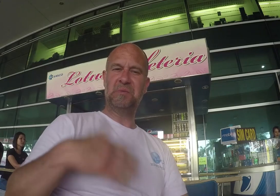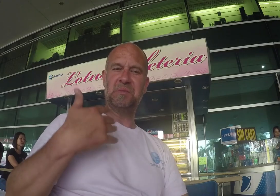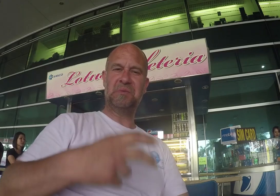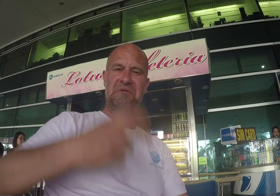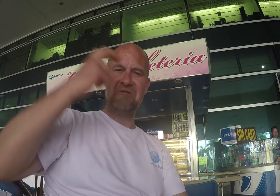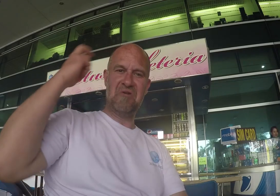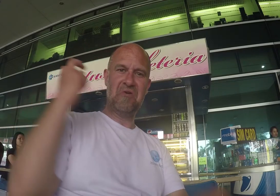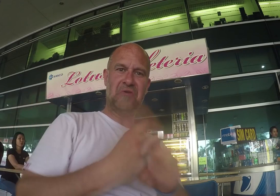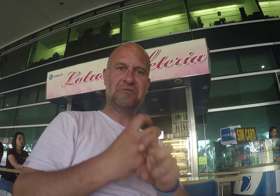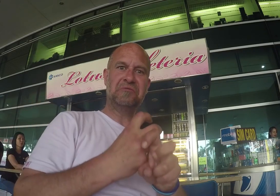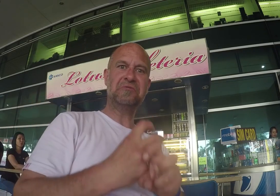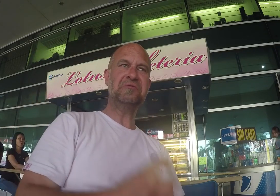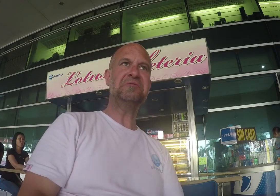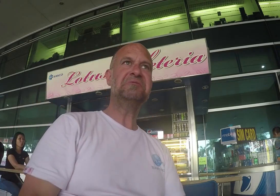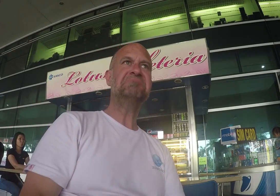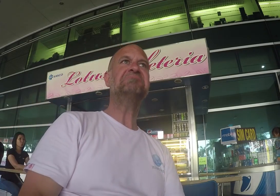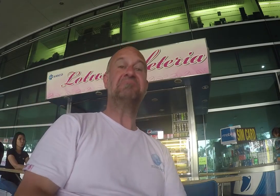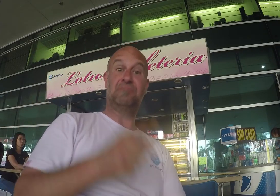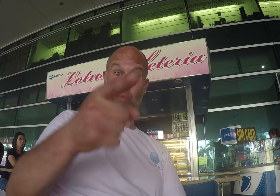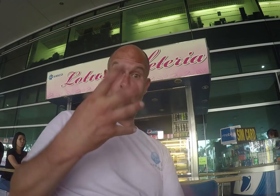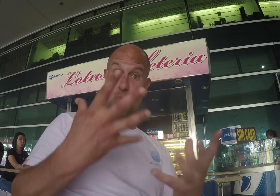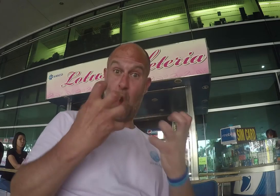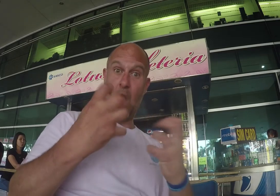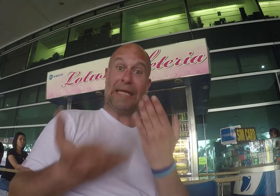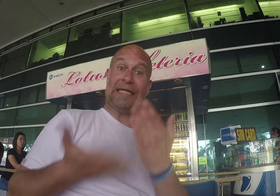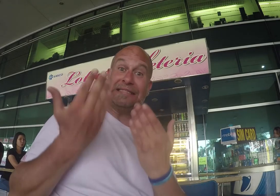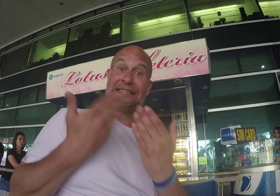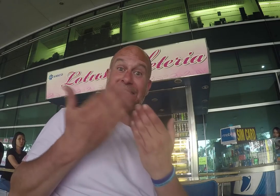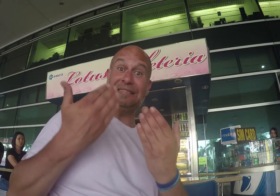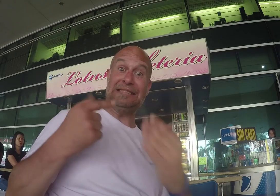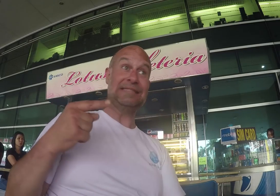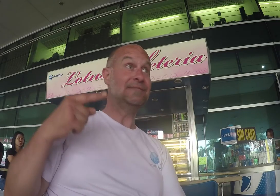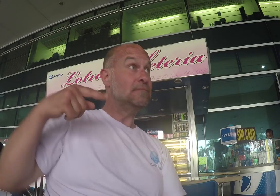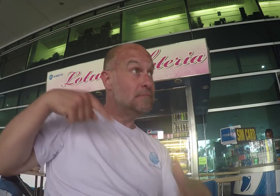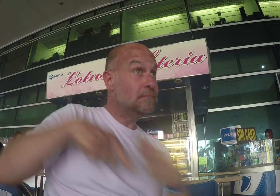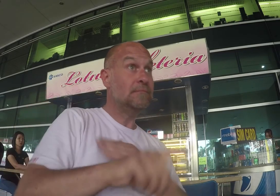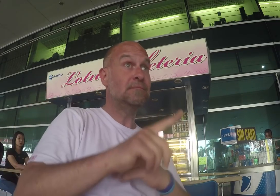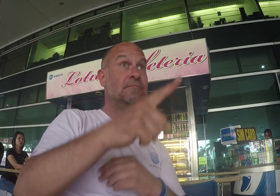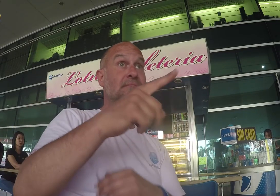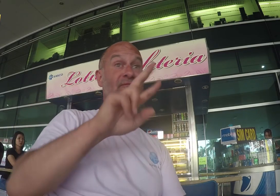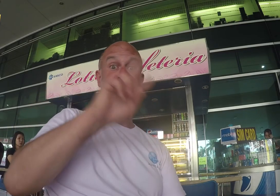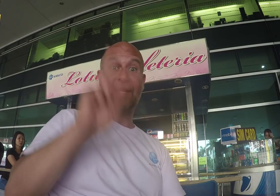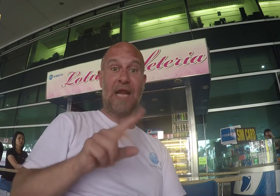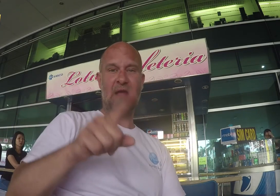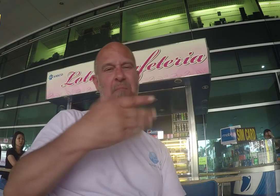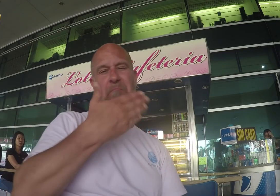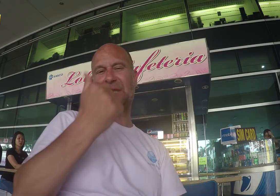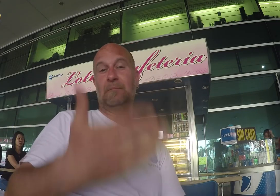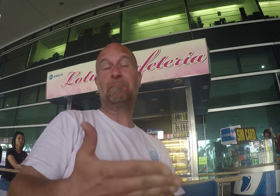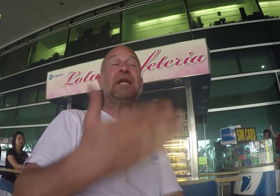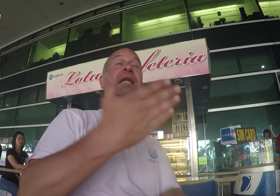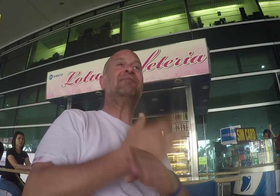Junge, Junge, das lässt hier knallhart ab. Wenn du ohne Stress dieses Land besuchen möchtest, solltest du in deiner Heimat schon Wochen